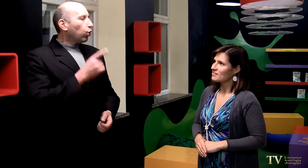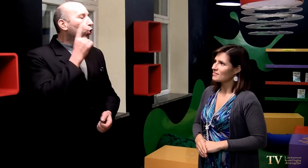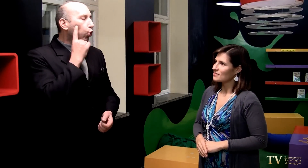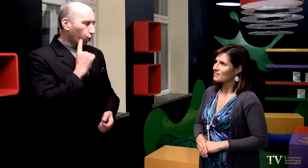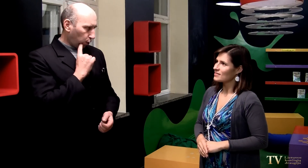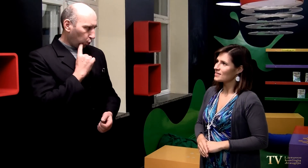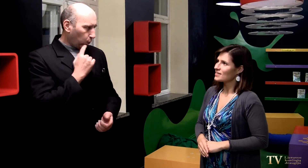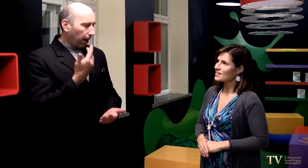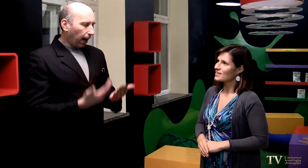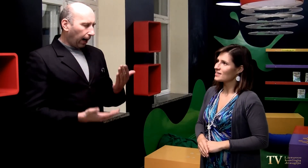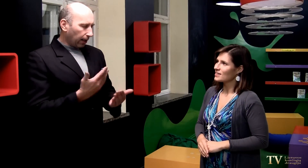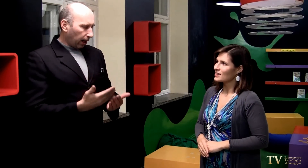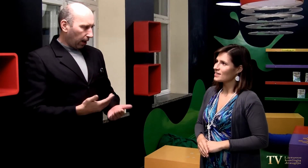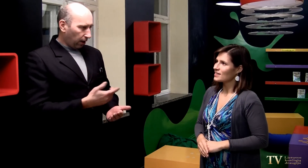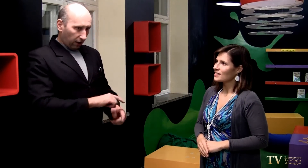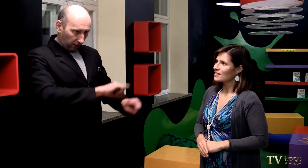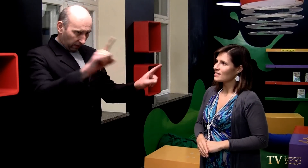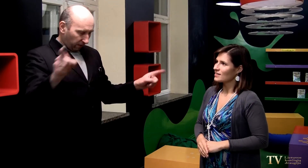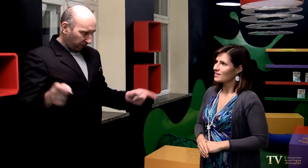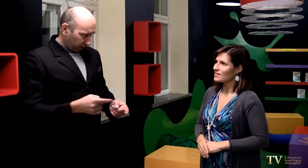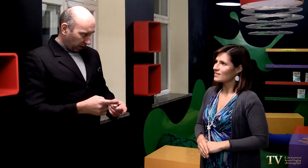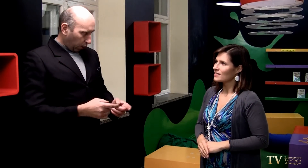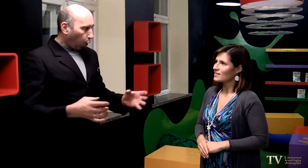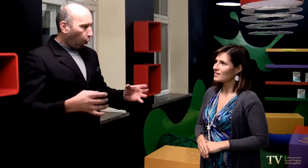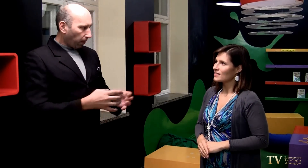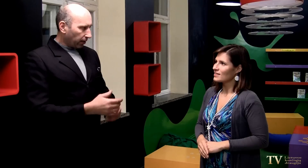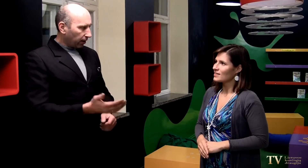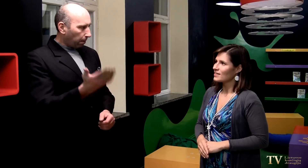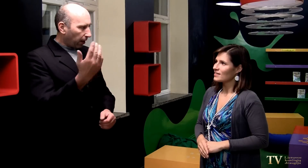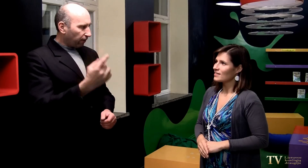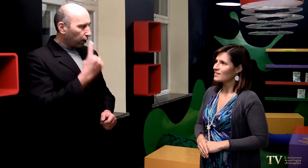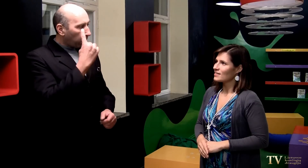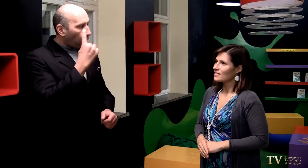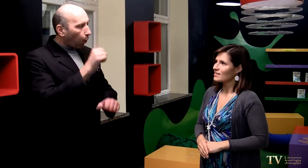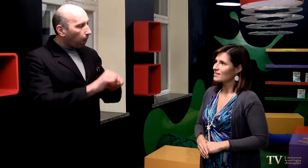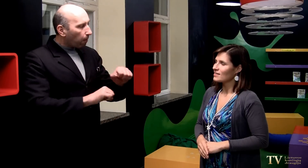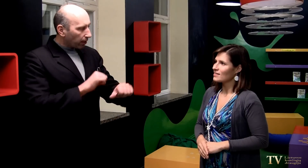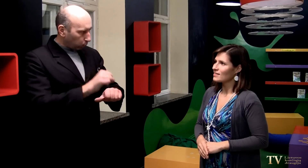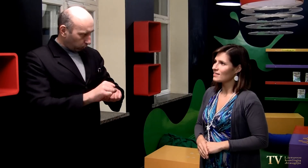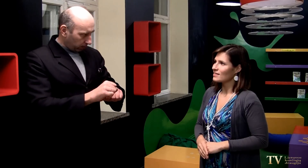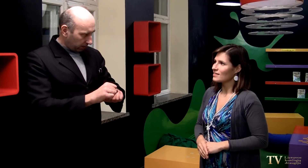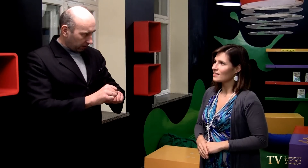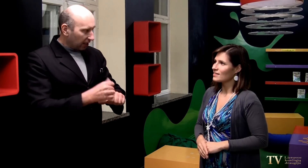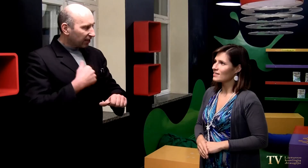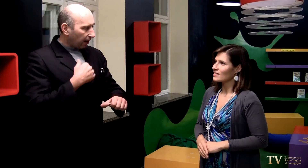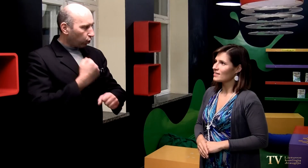labiausiai norėčiau, kada visą komandą pakvirt po metu savo